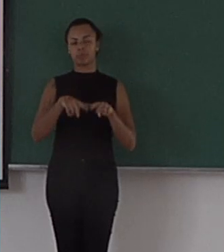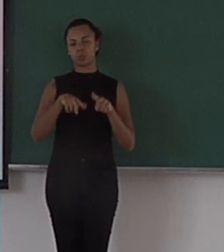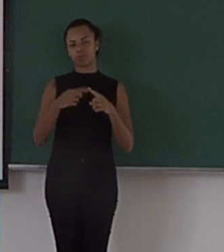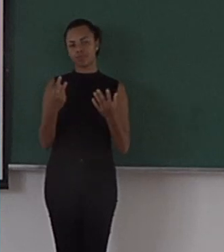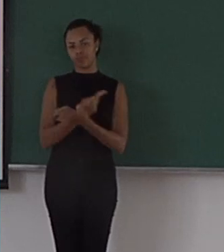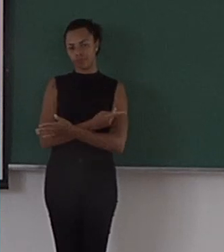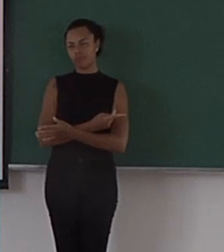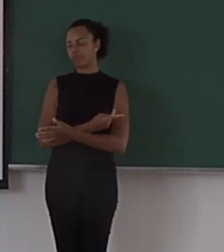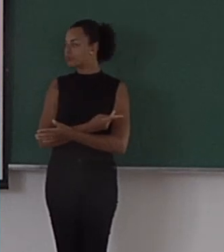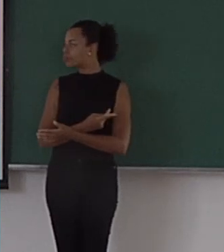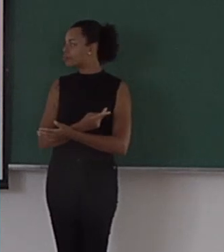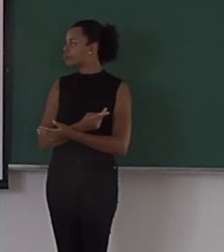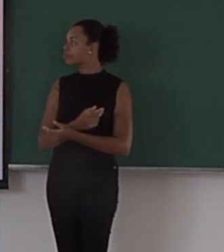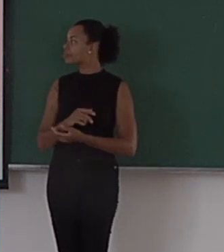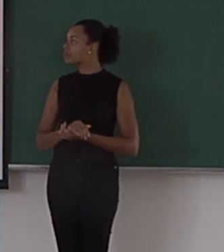tipo